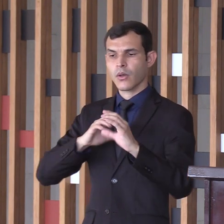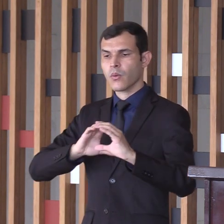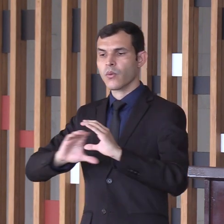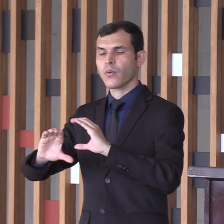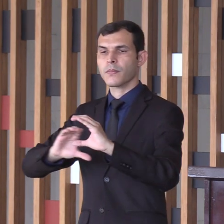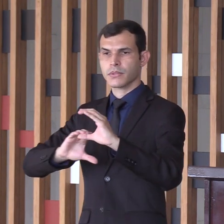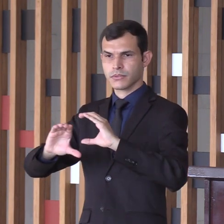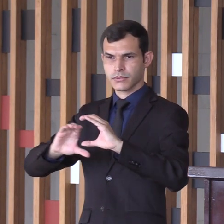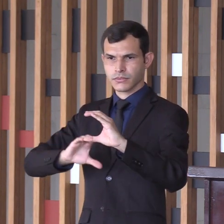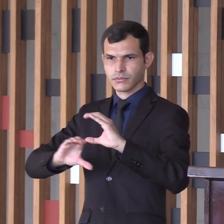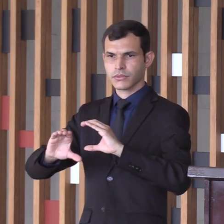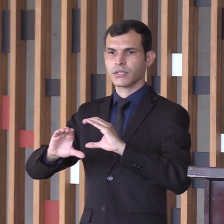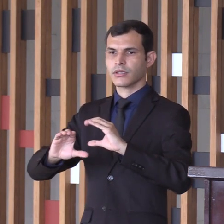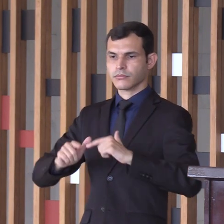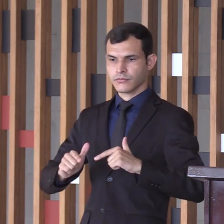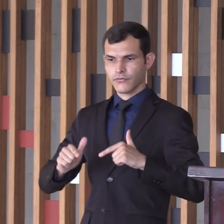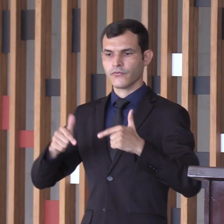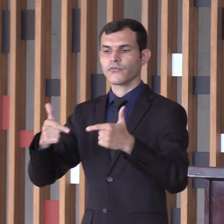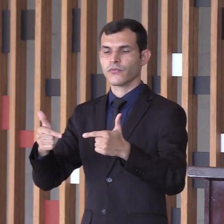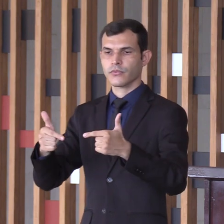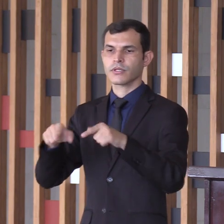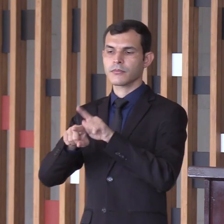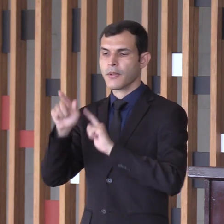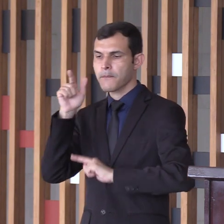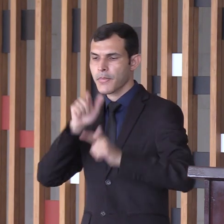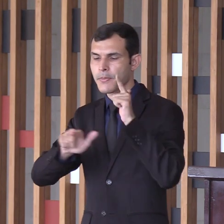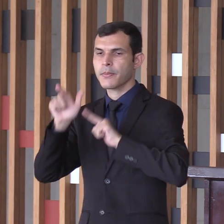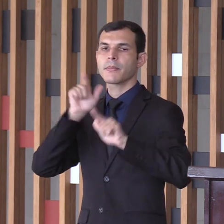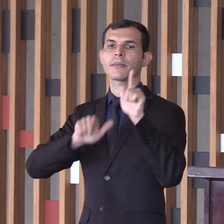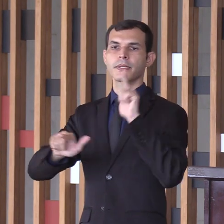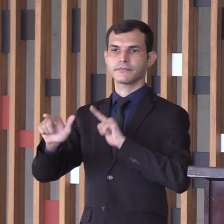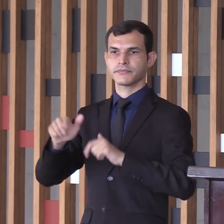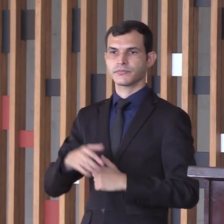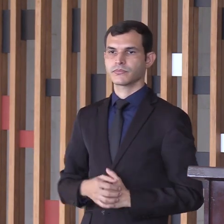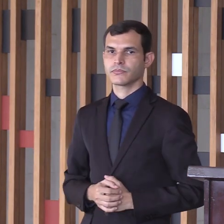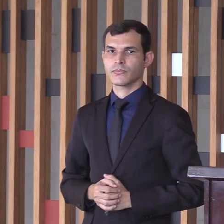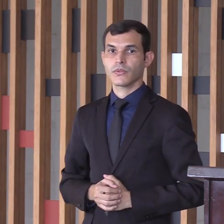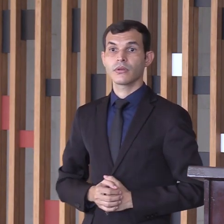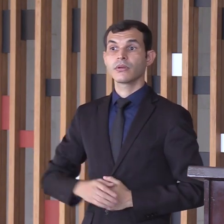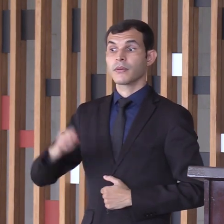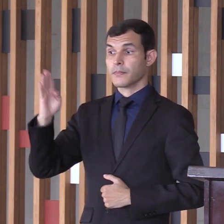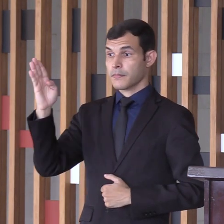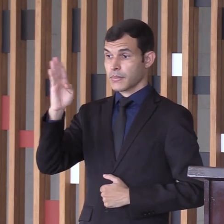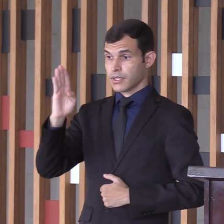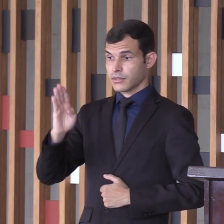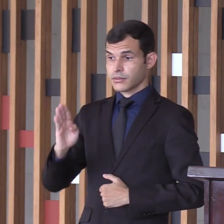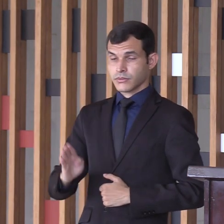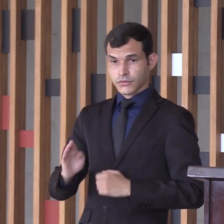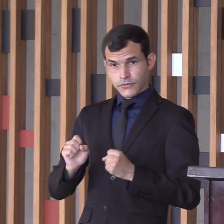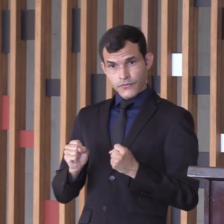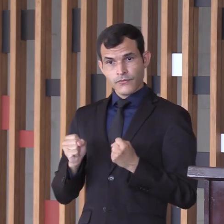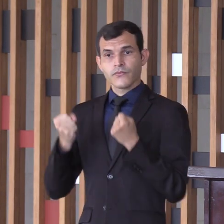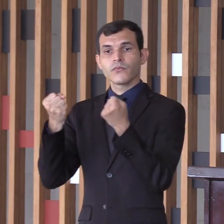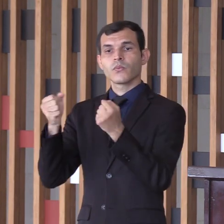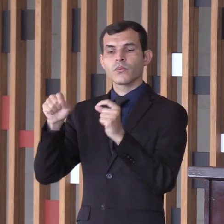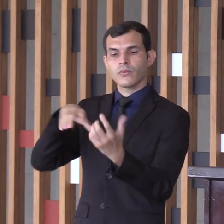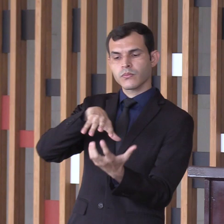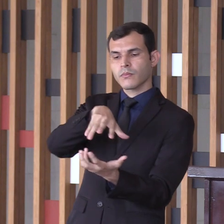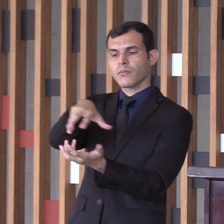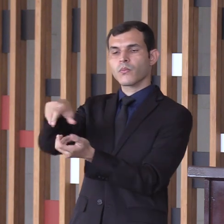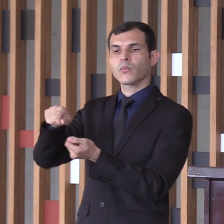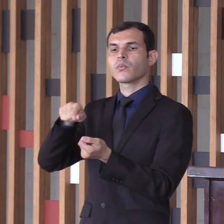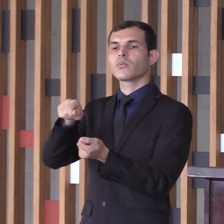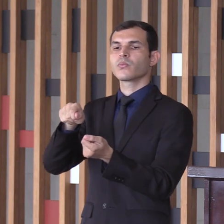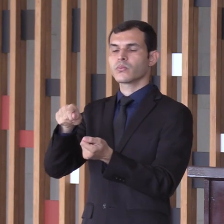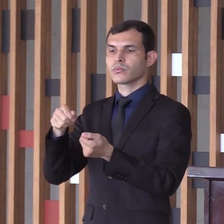de parâmetros e de resultados. O Brasil buscará, igualmente, fomentar o debate em temas globais